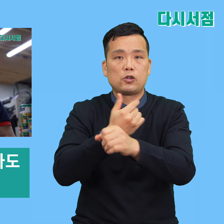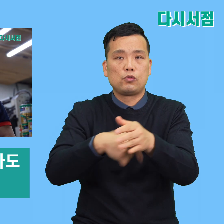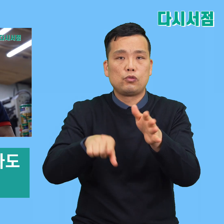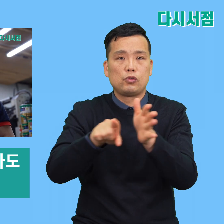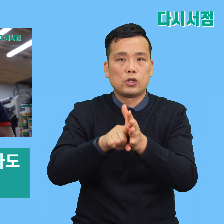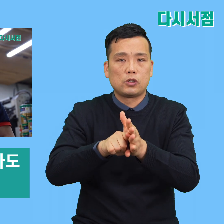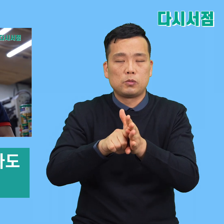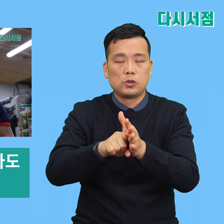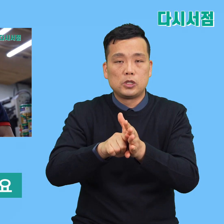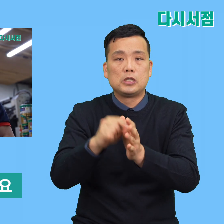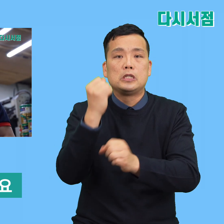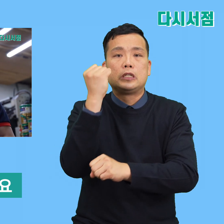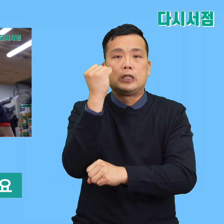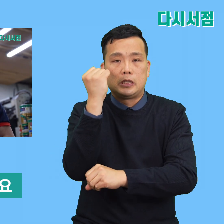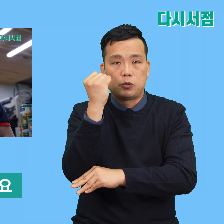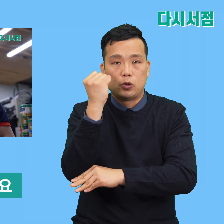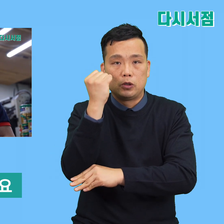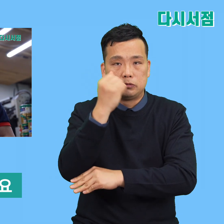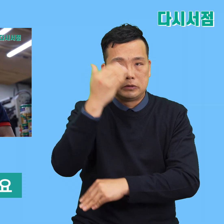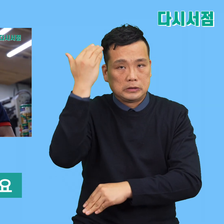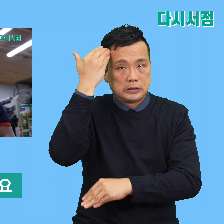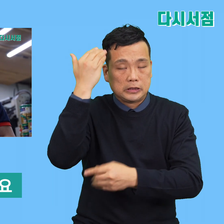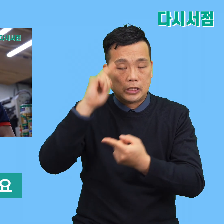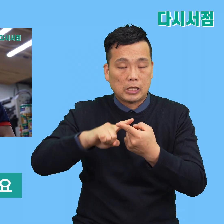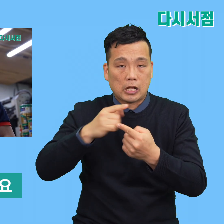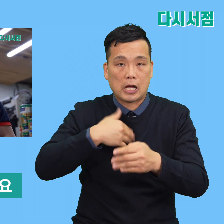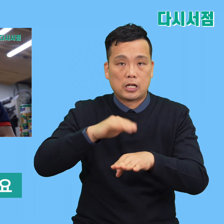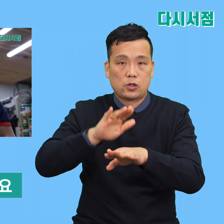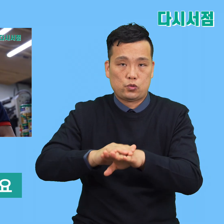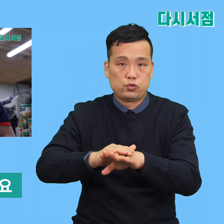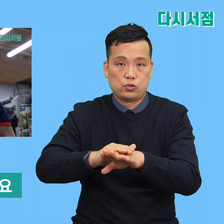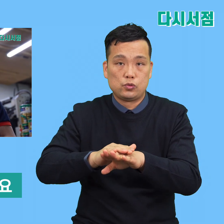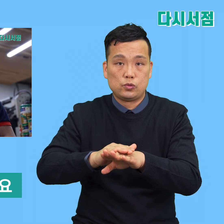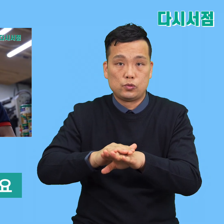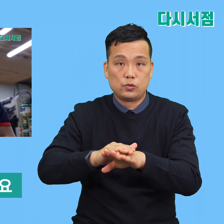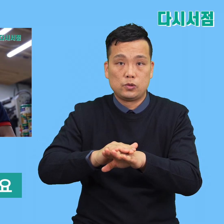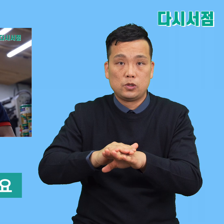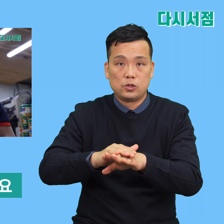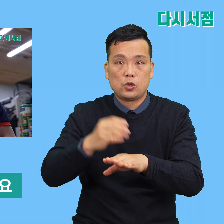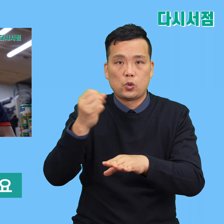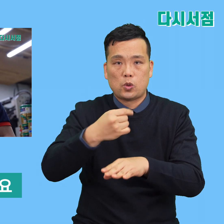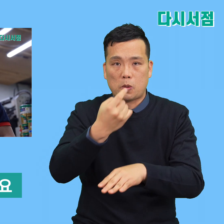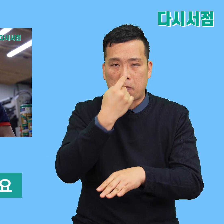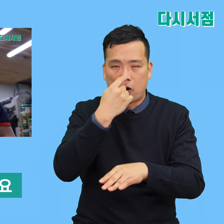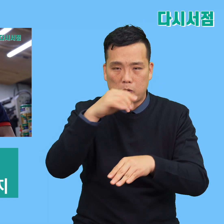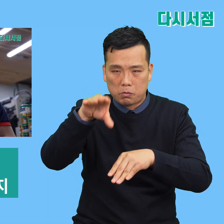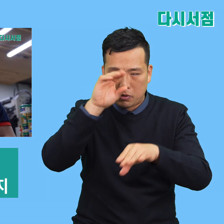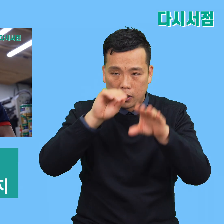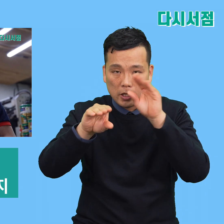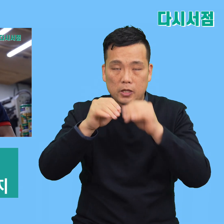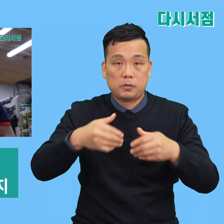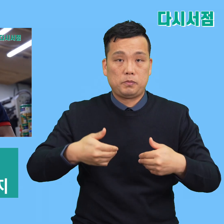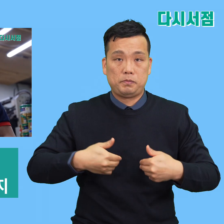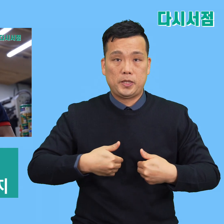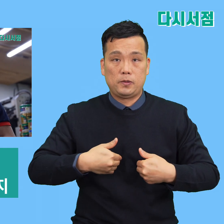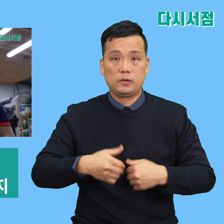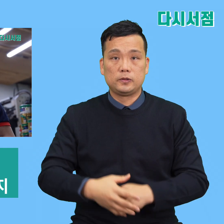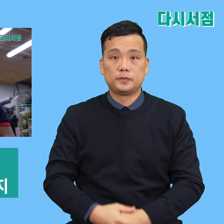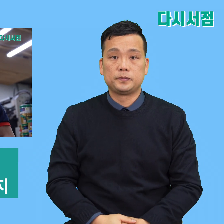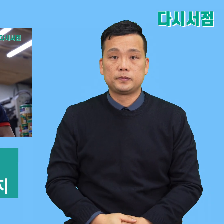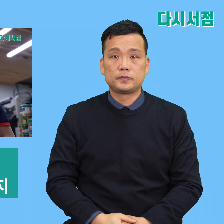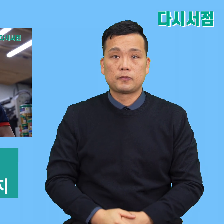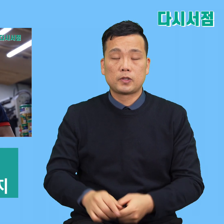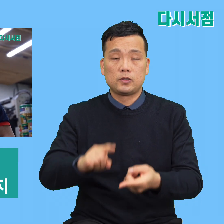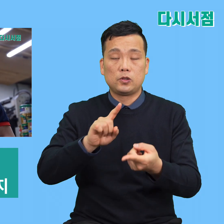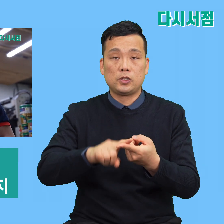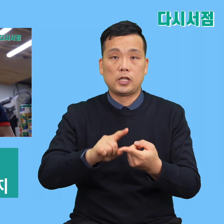좀 뭔가 알고 아이가 이렇게 하고 좀 많이 배워야 돼요. 많이 배워갖고 그런